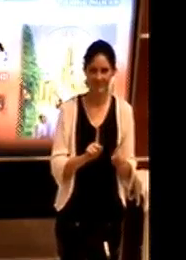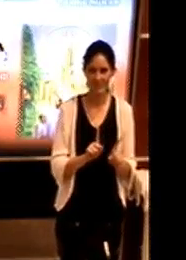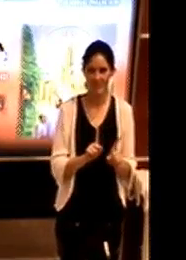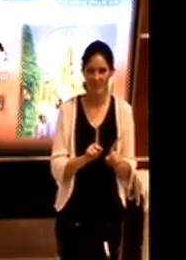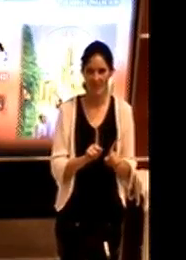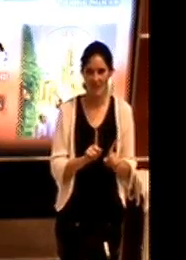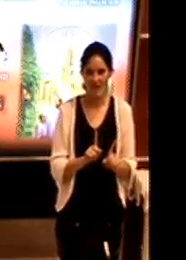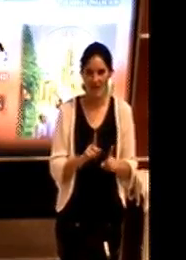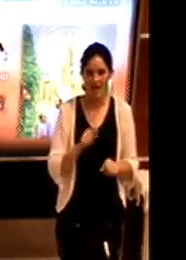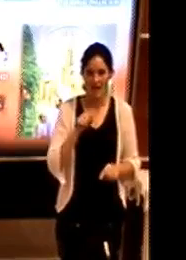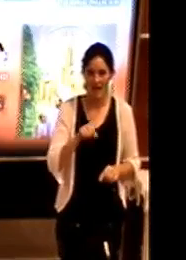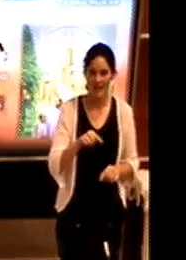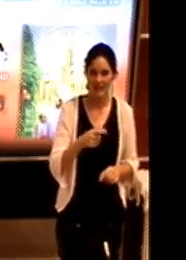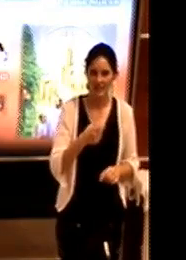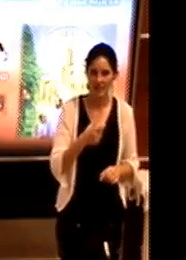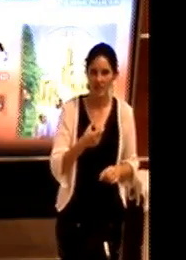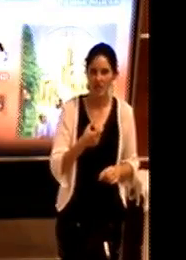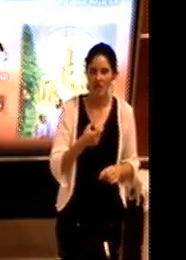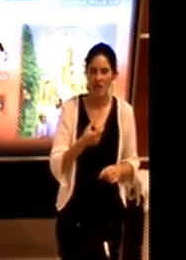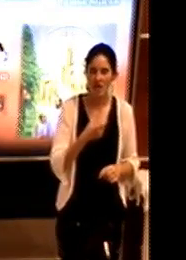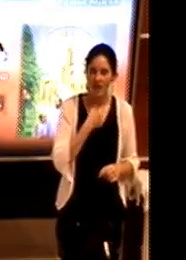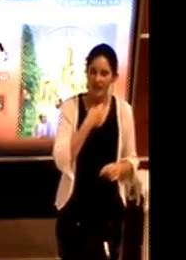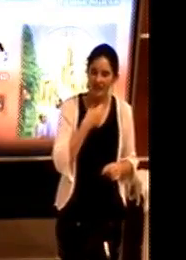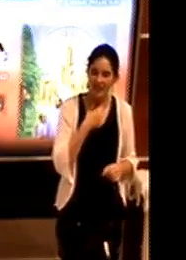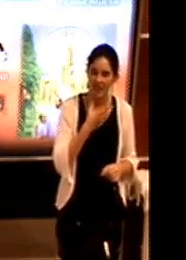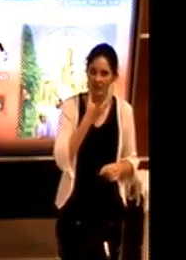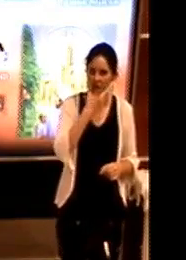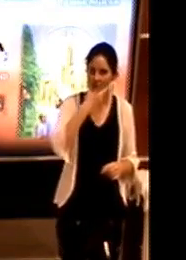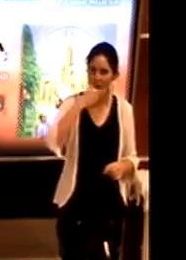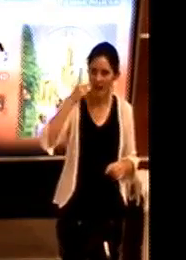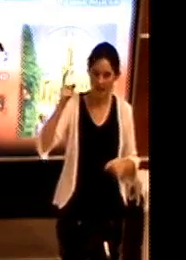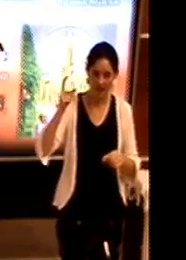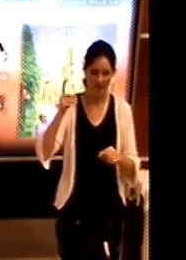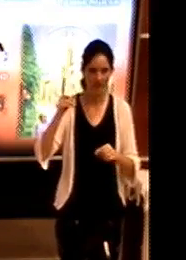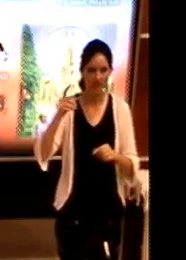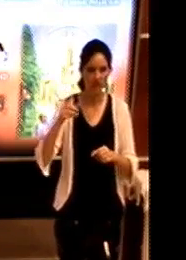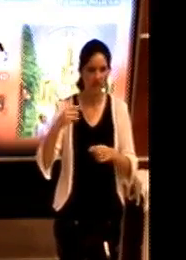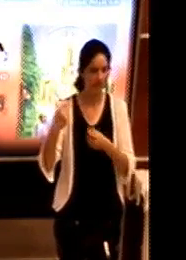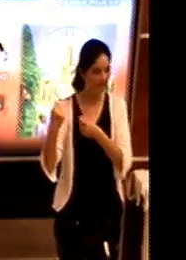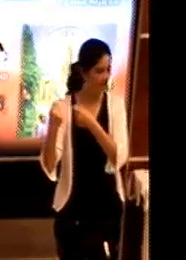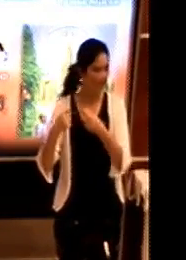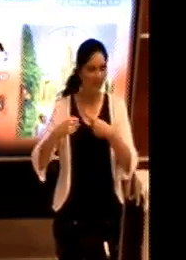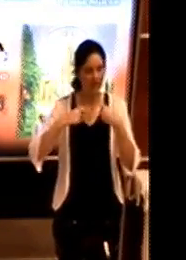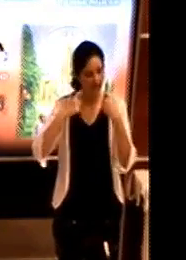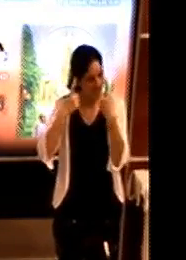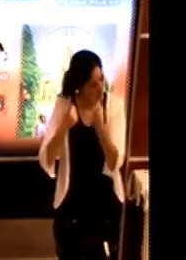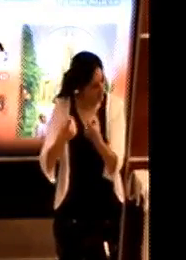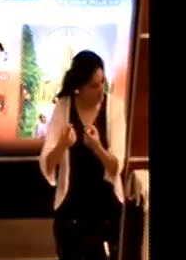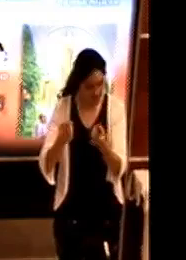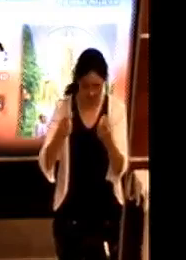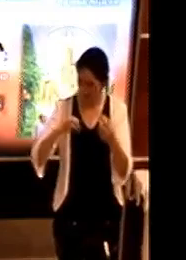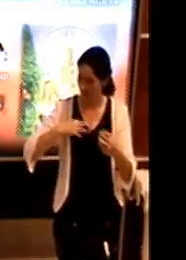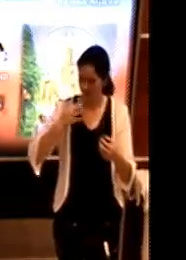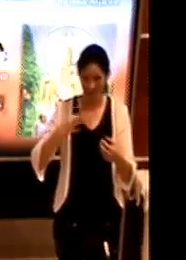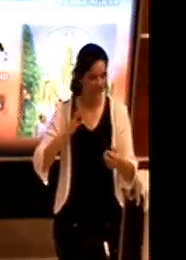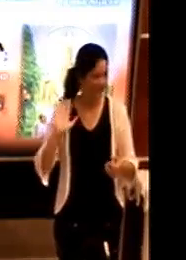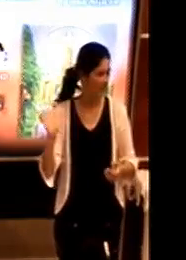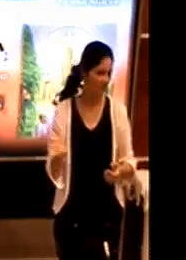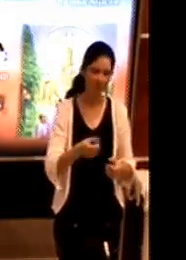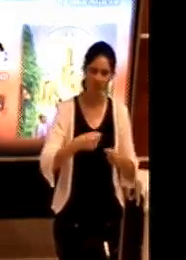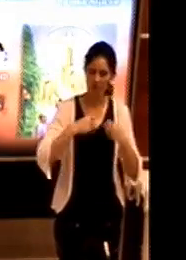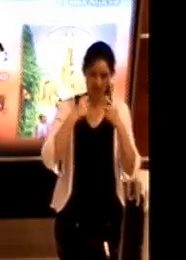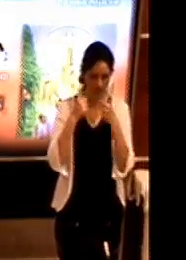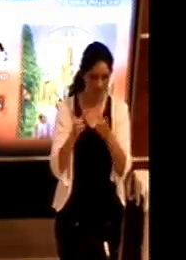mi voluntad ahora en las manos de la voluntad de ¿quién? De Jesús. Y el hombre que coloca